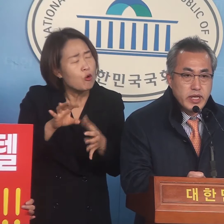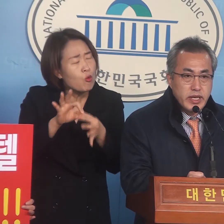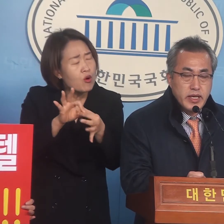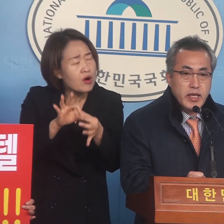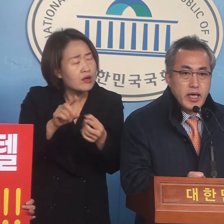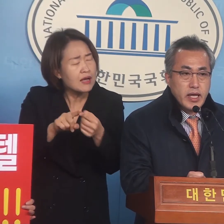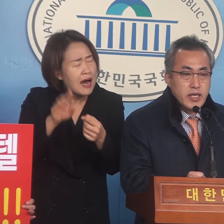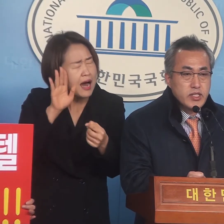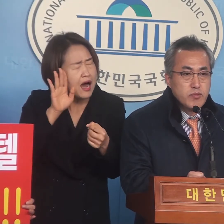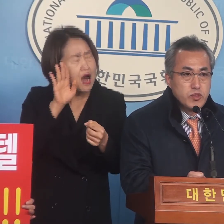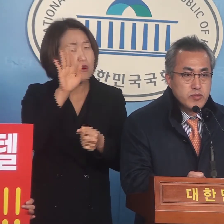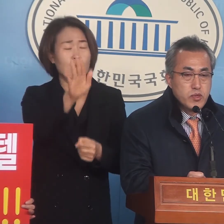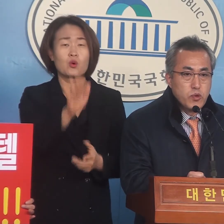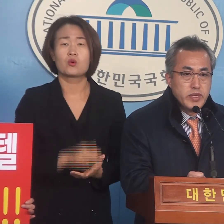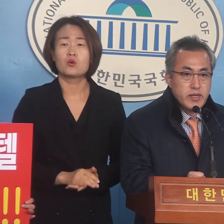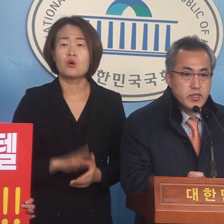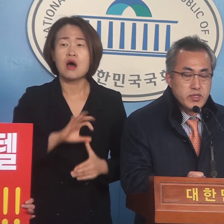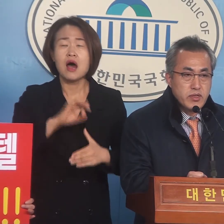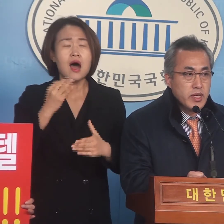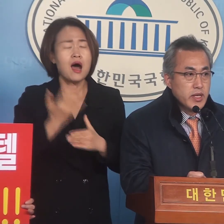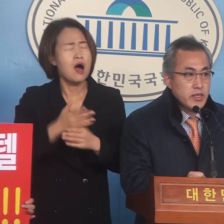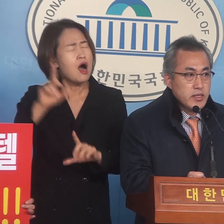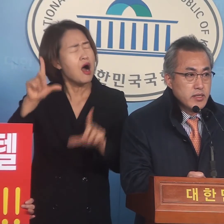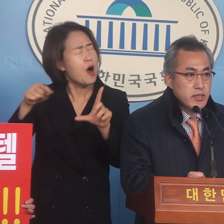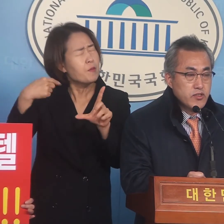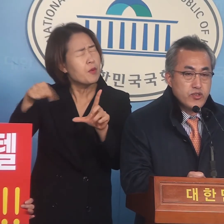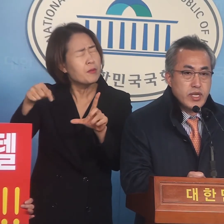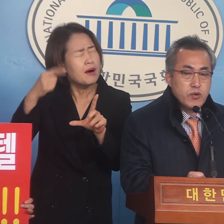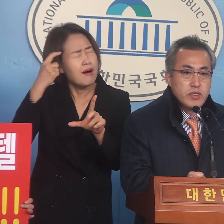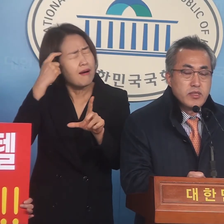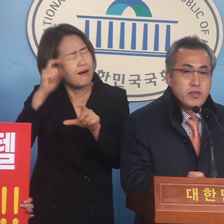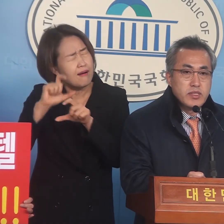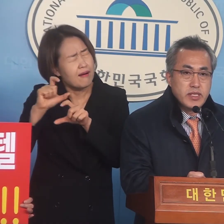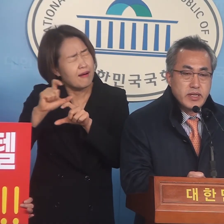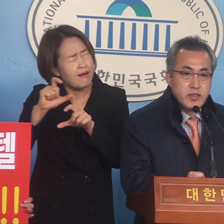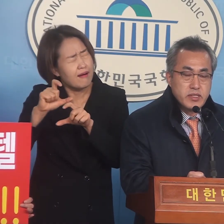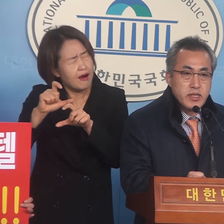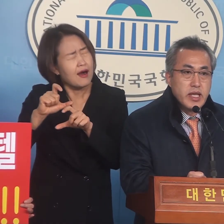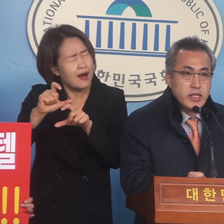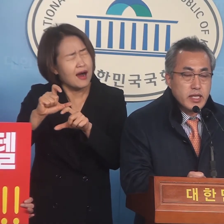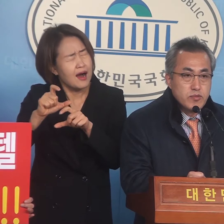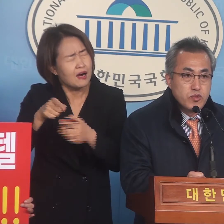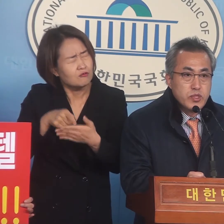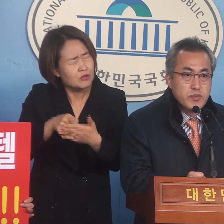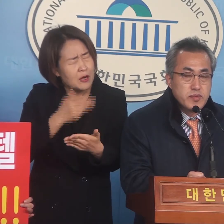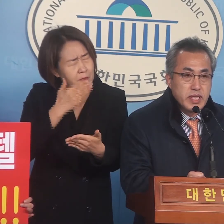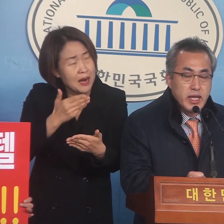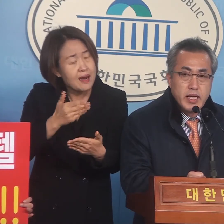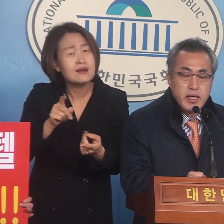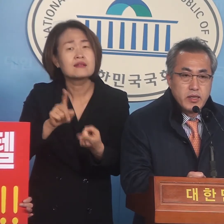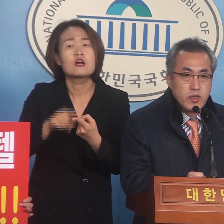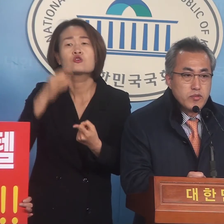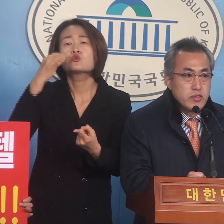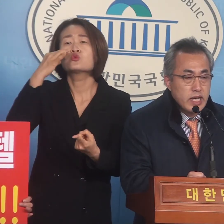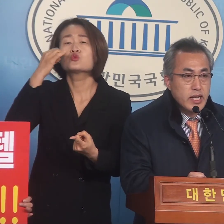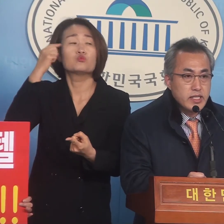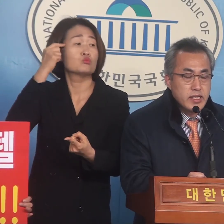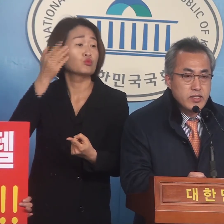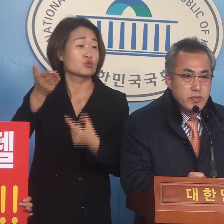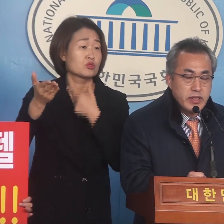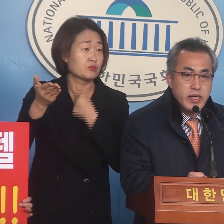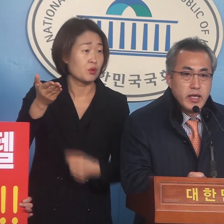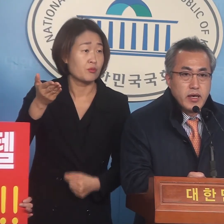향후 미래의 안양시 모습을 고민하면서 이 일을 추진하고 있는 건지에 대한 것을 다시 묻고 싶습니다. 여러분도